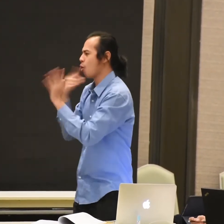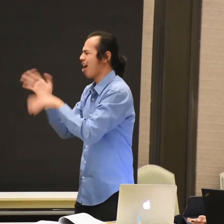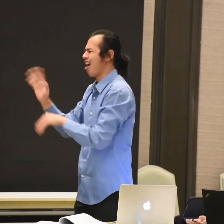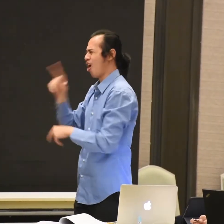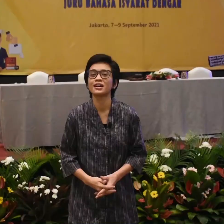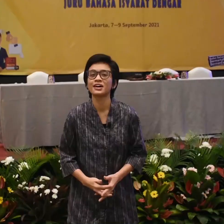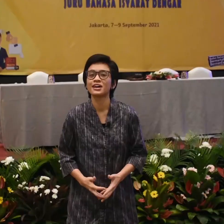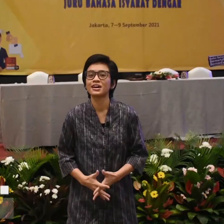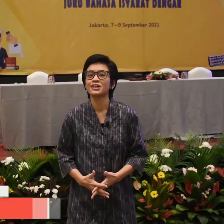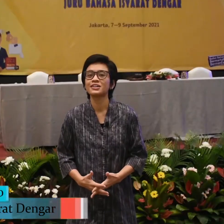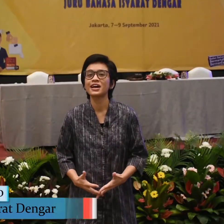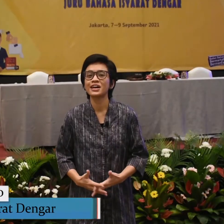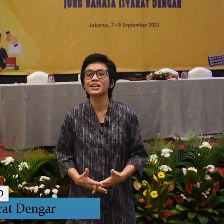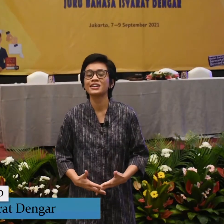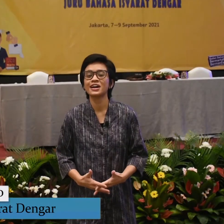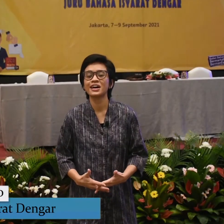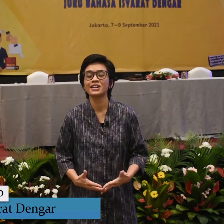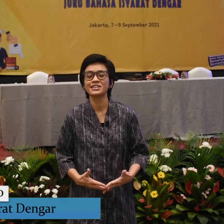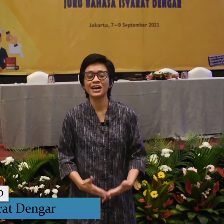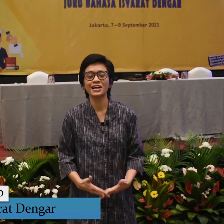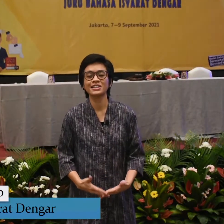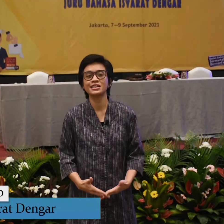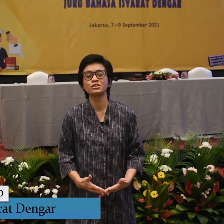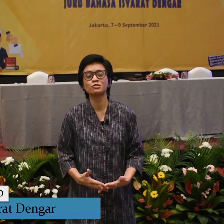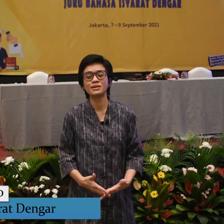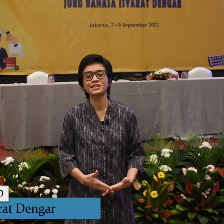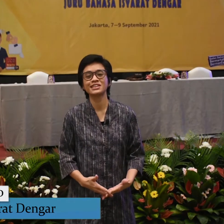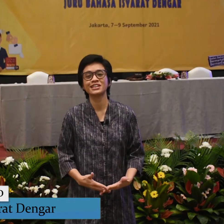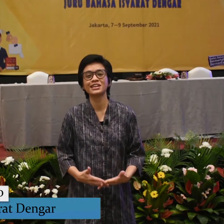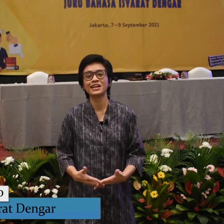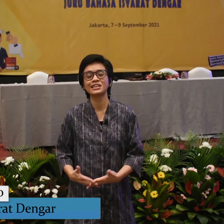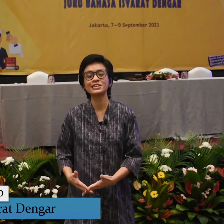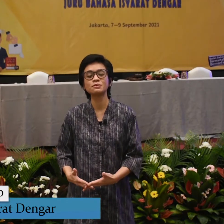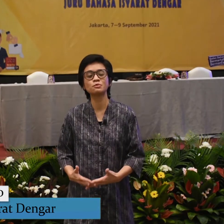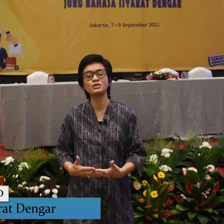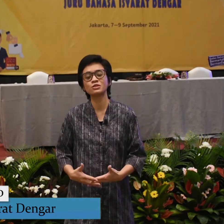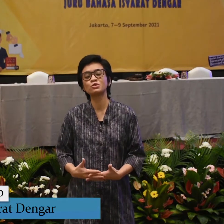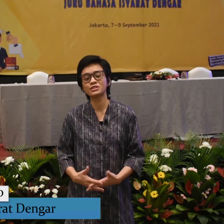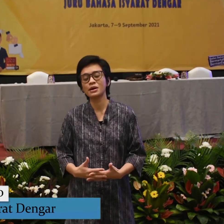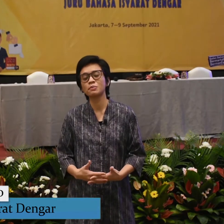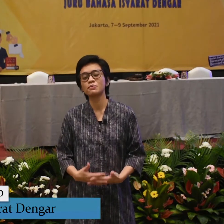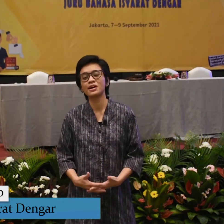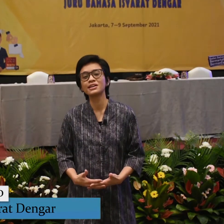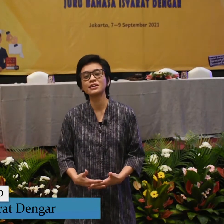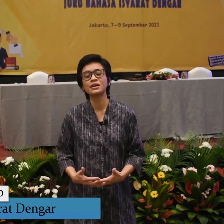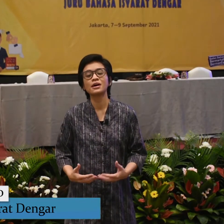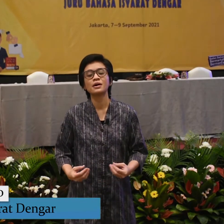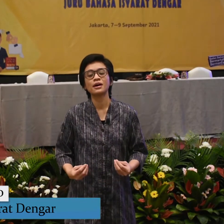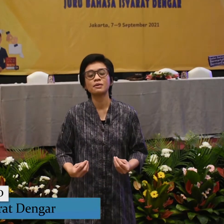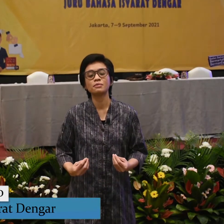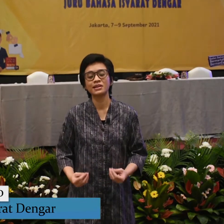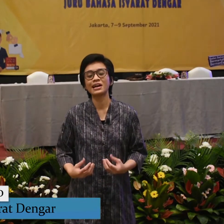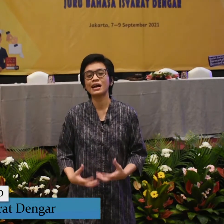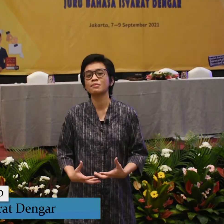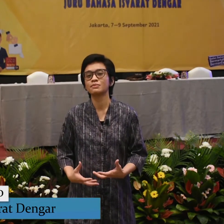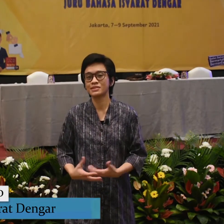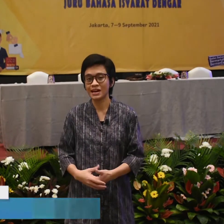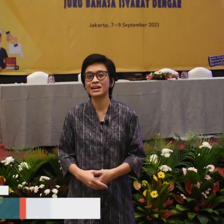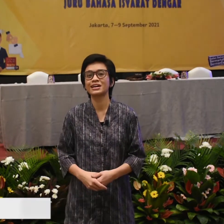sebagainya. Dengan adanya RSKKNI juru bahasa isyarat dengar ini, buat untuk saya pribadi memberikan harapan besar,